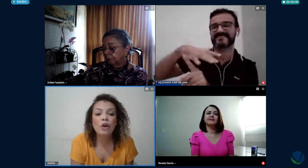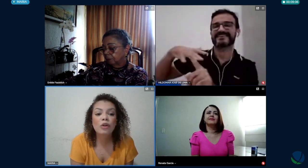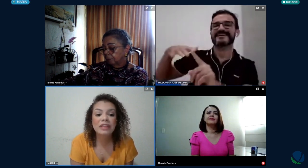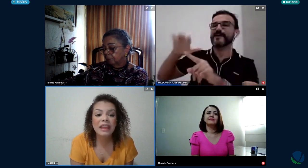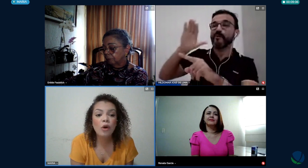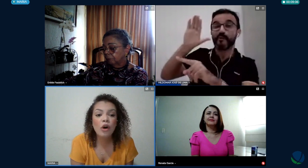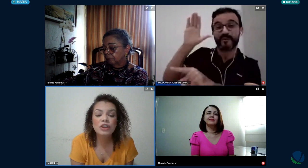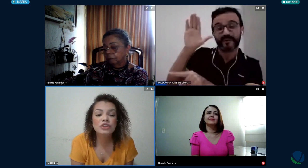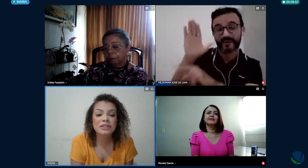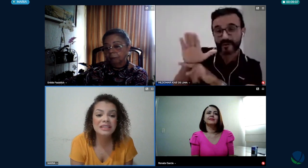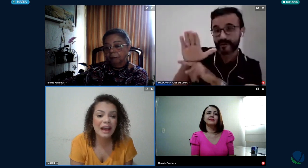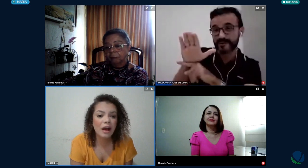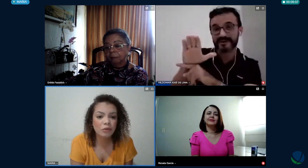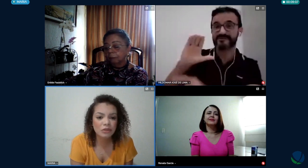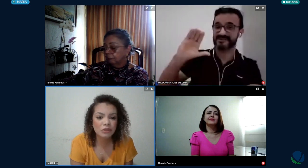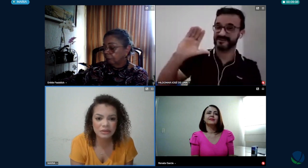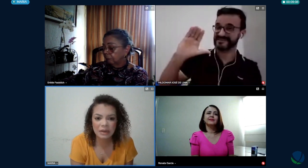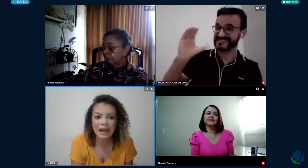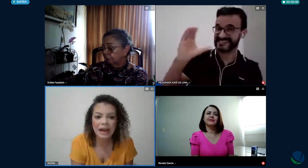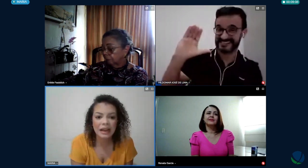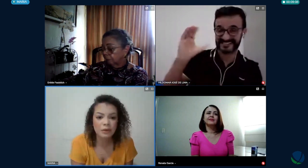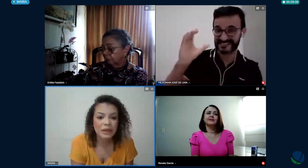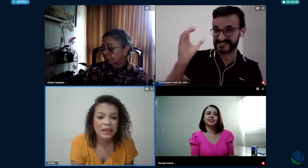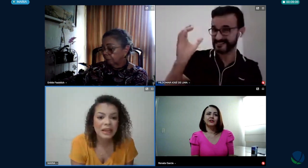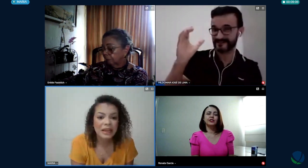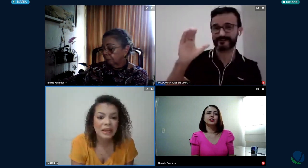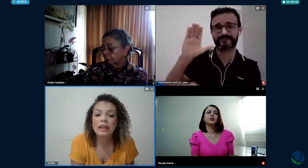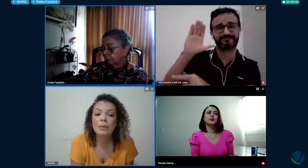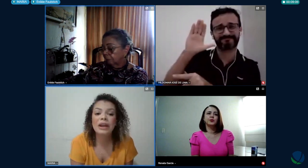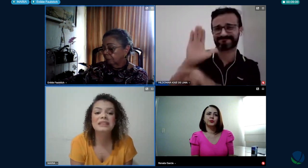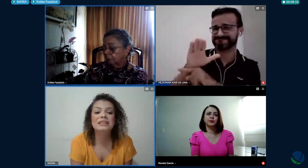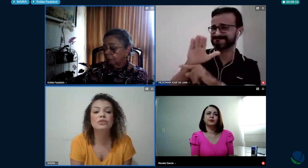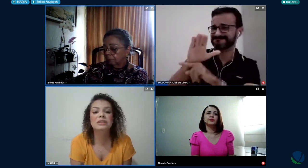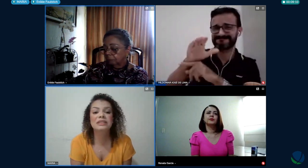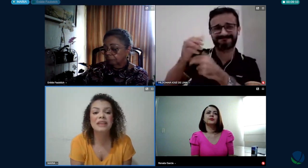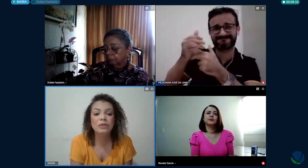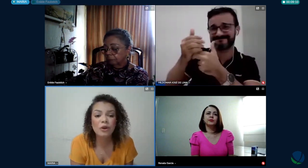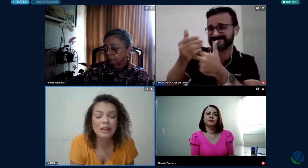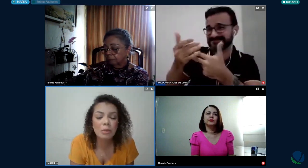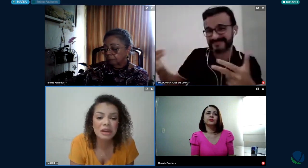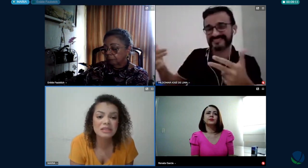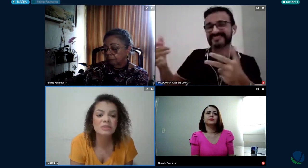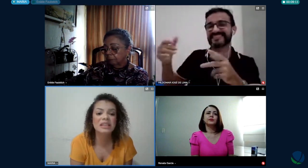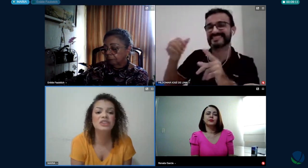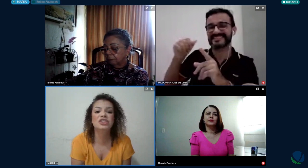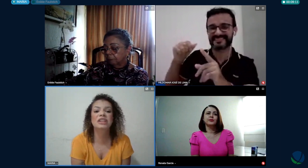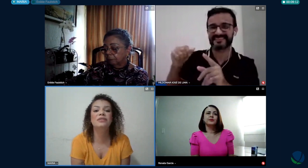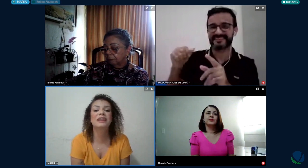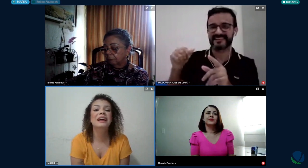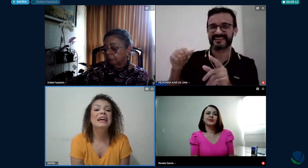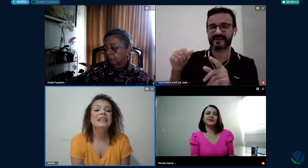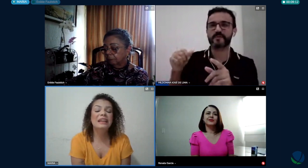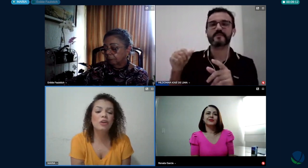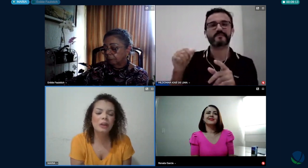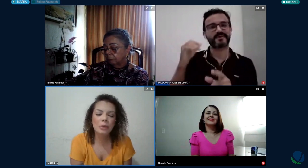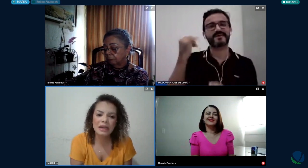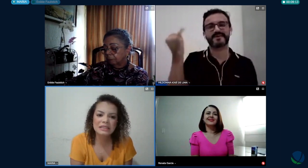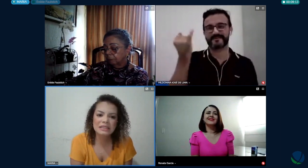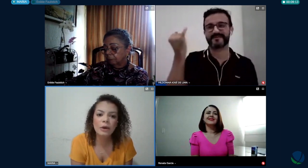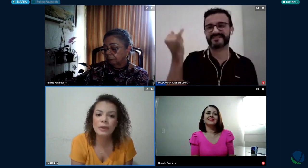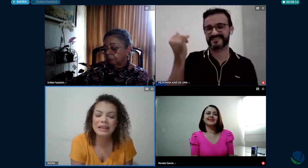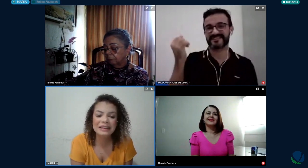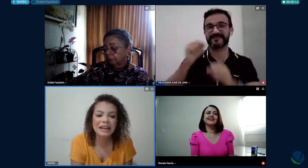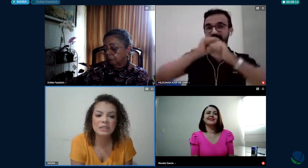Tem teor social no seu trabalho, tem colaboração social, tem colaboração científica,